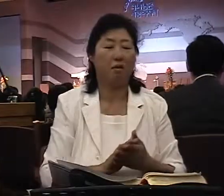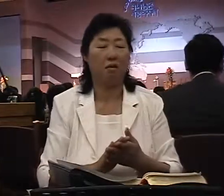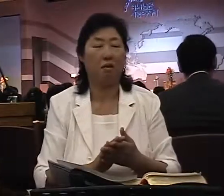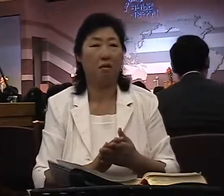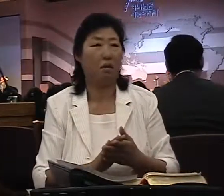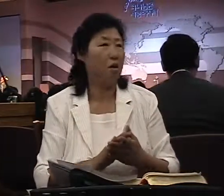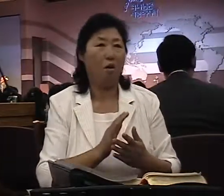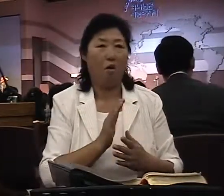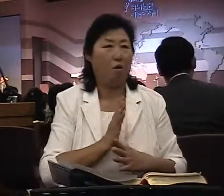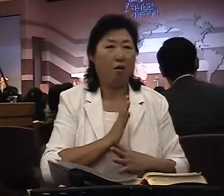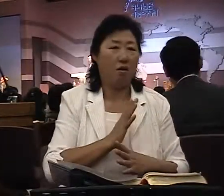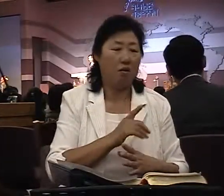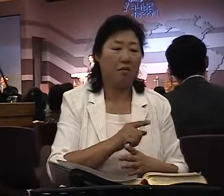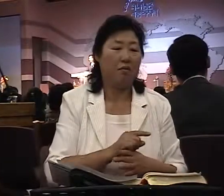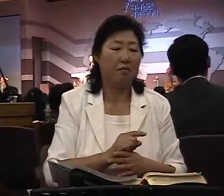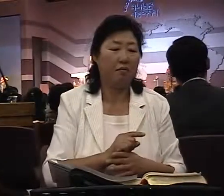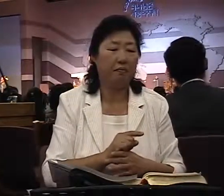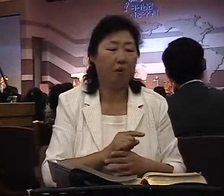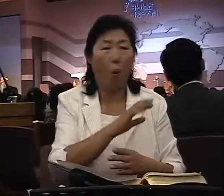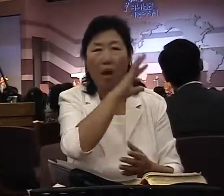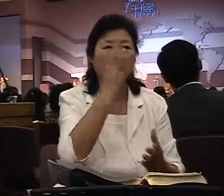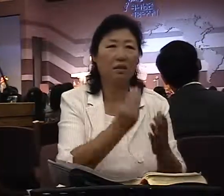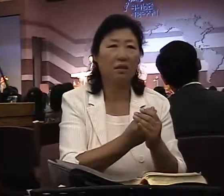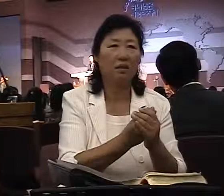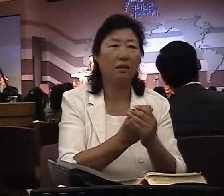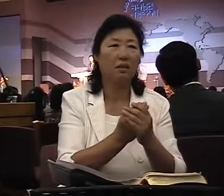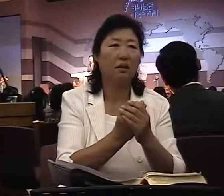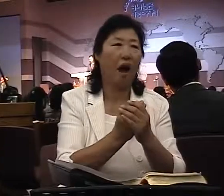무섭습니다. 이거 완전히 가는 거예요. 지배를 받더라고요. 지배.